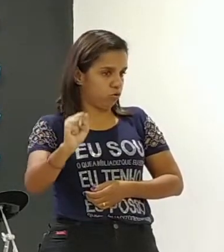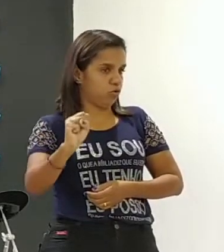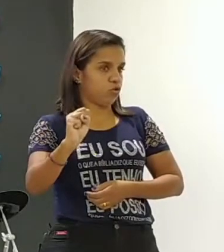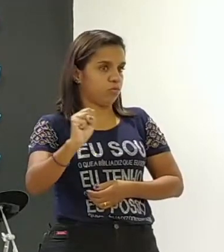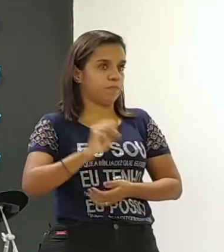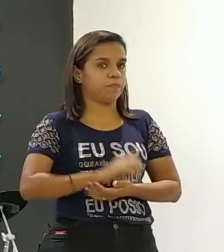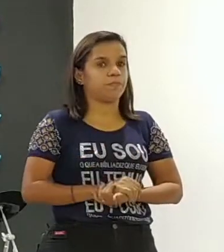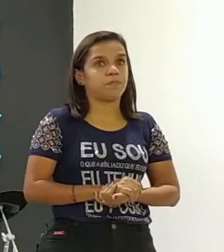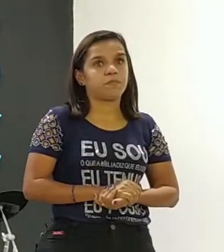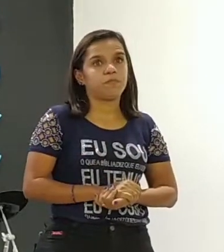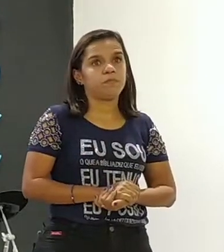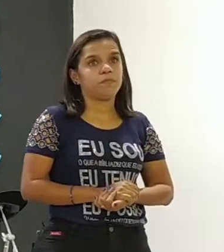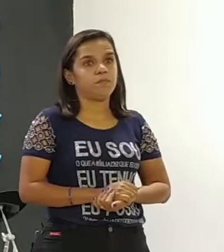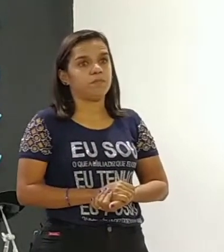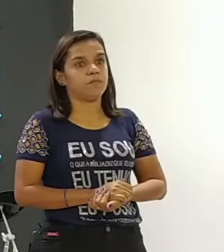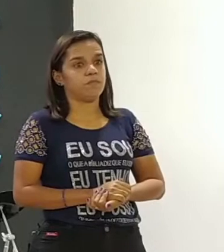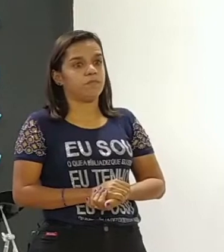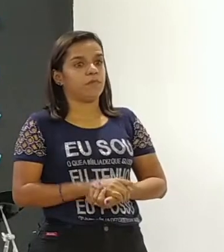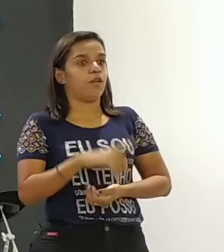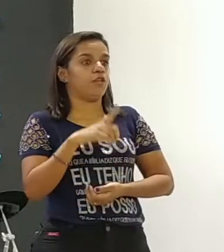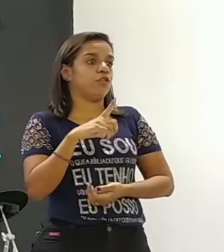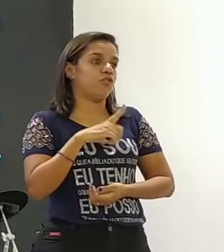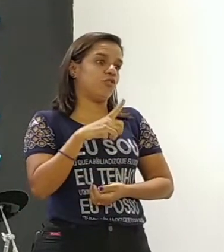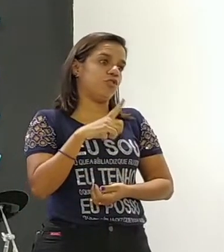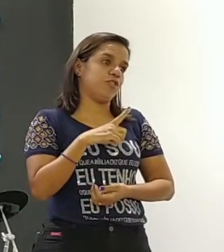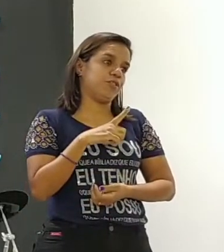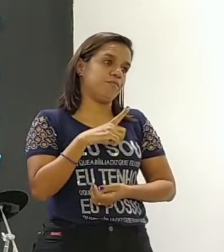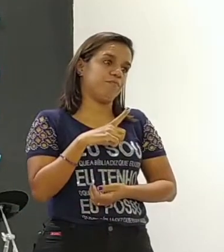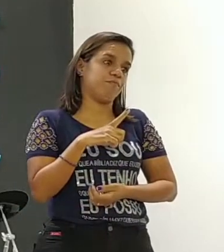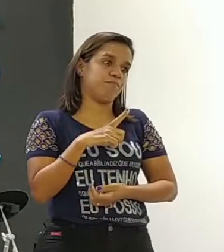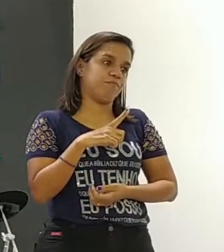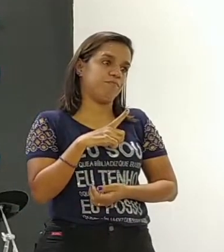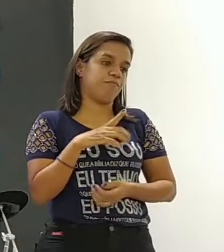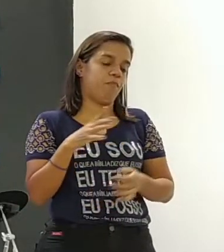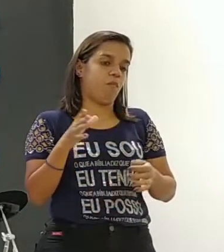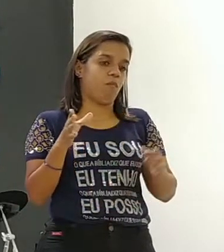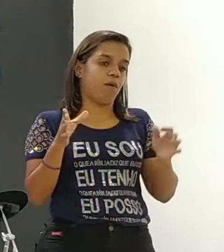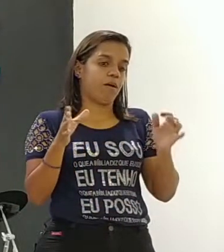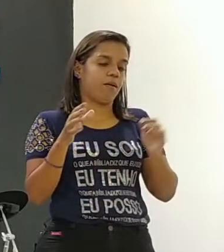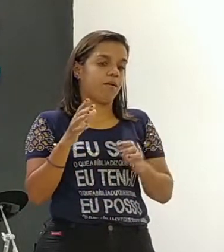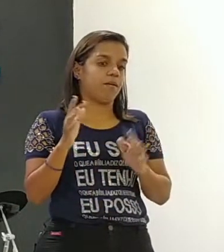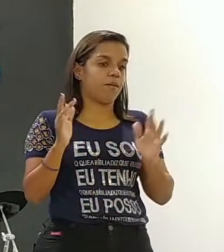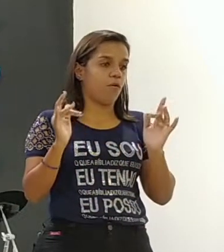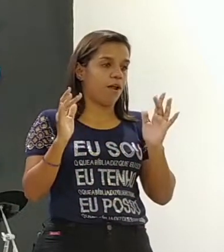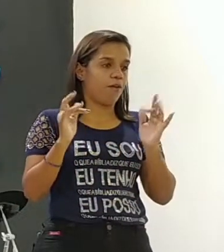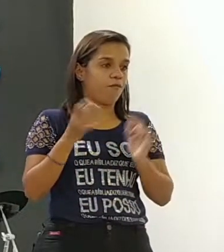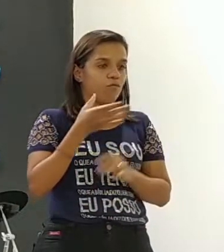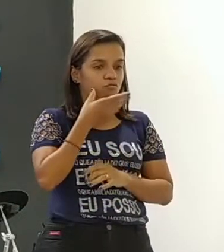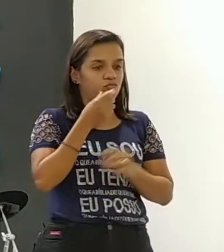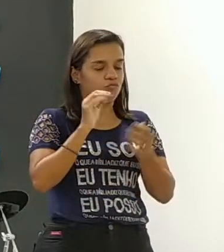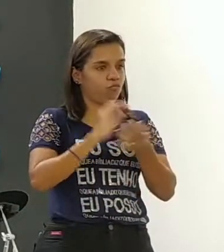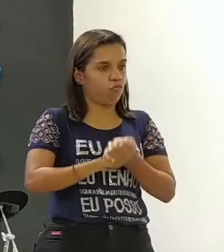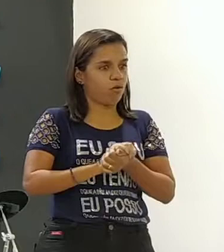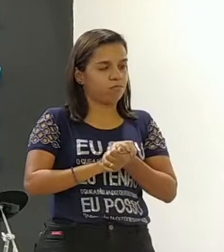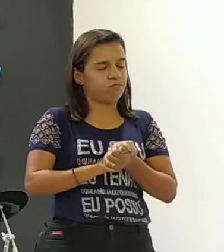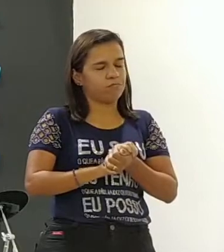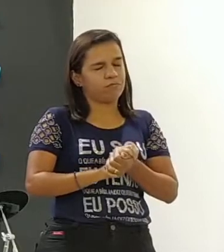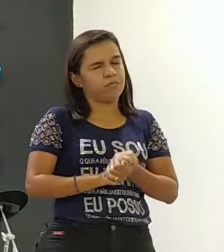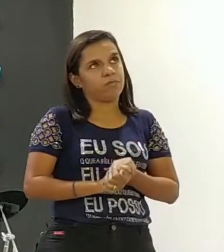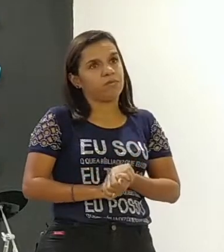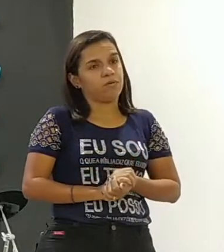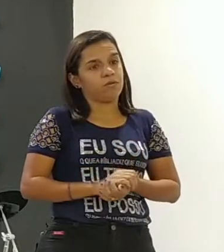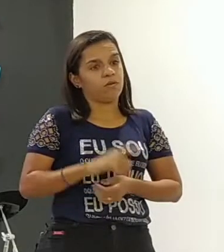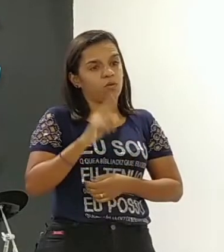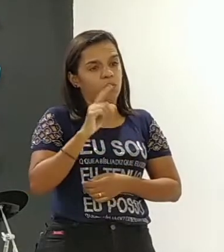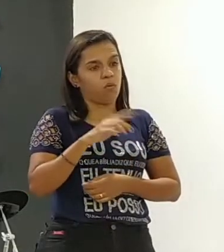rei e tinha um caso com o rei. E João Batista pegou o dedo de profeta dele, botou na cara dos dois